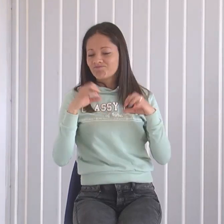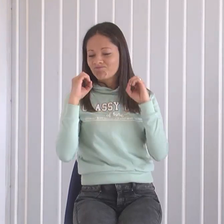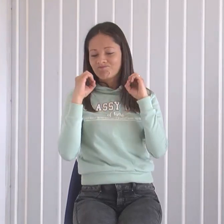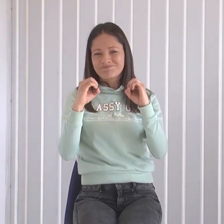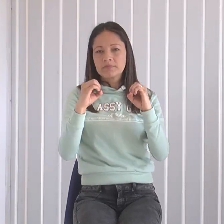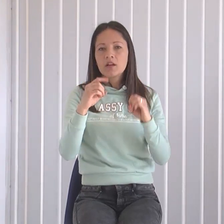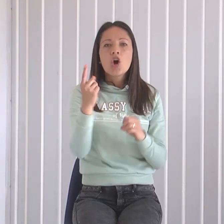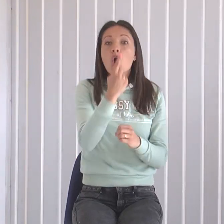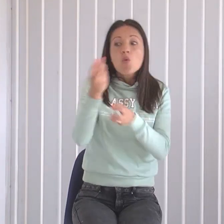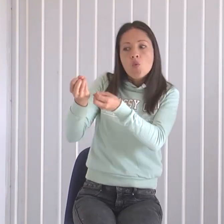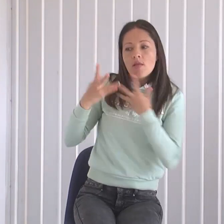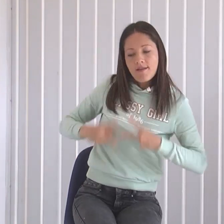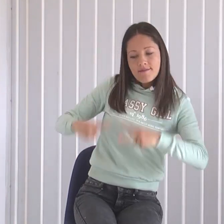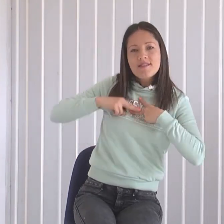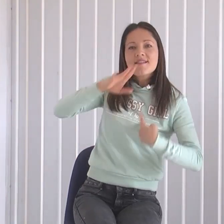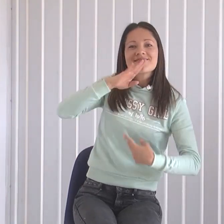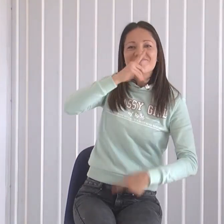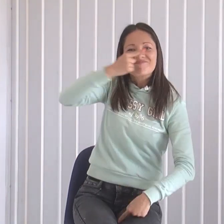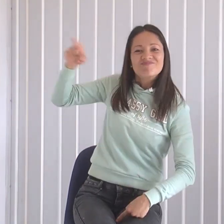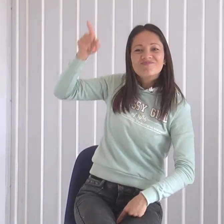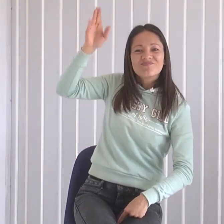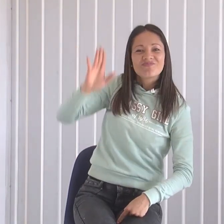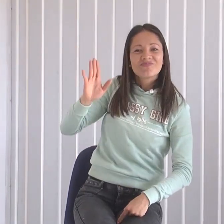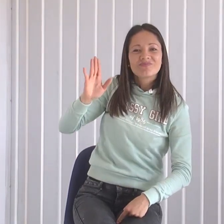lo único que da vida es Dios.